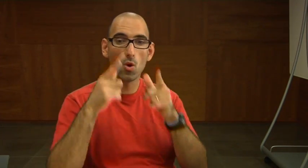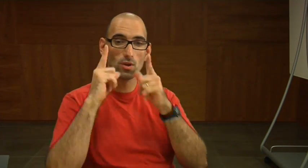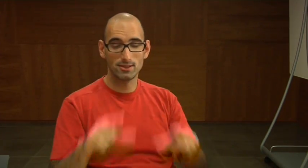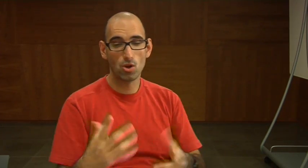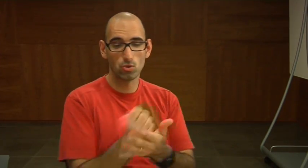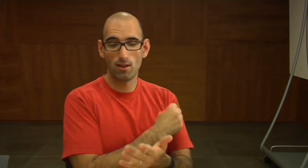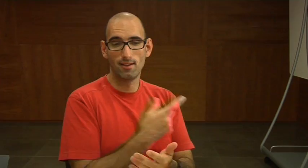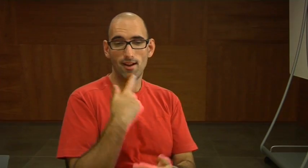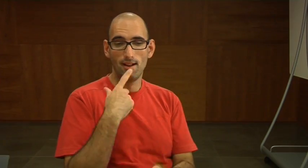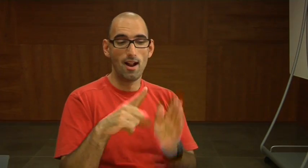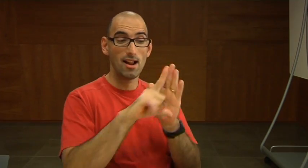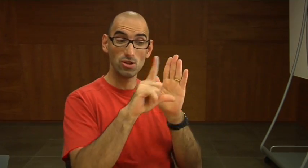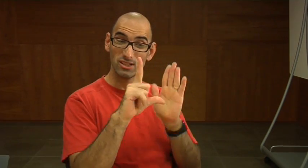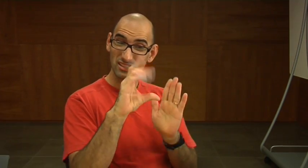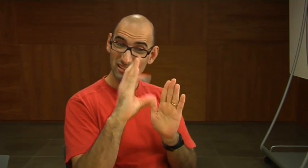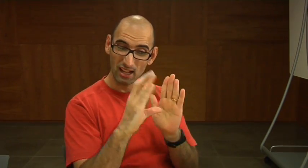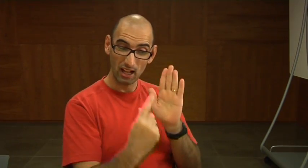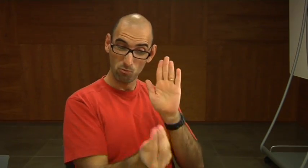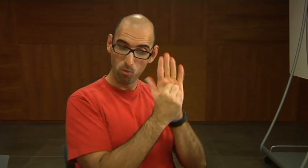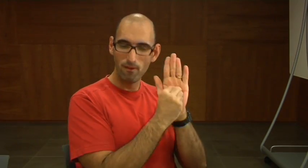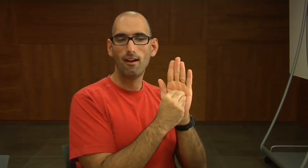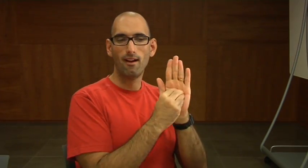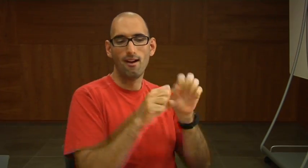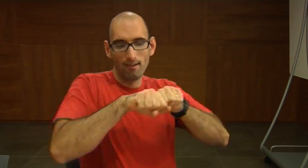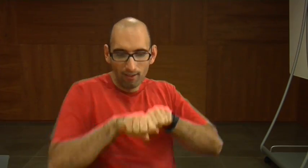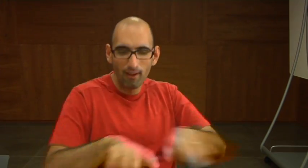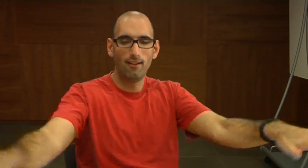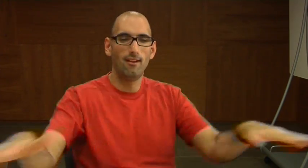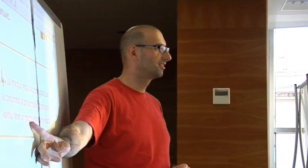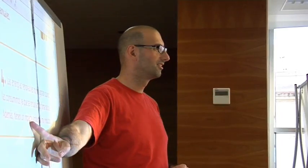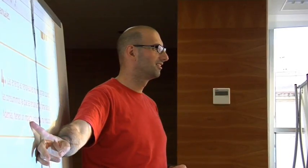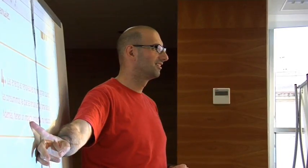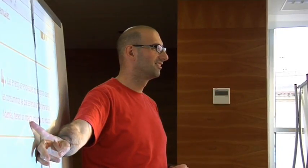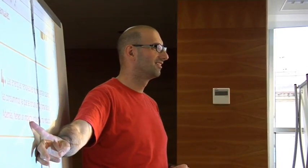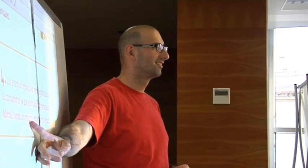D'aquesta manera, també aquesta llengua s'enriquirà perquè es podrà investigar.